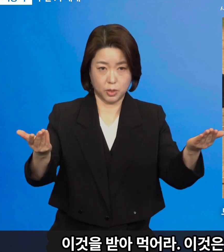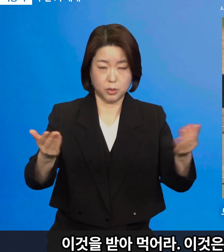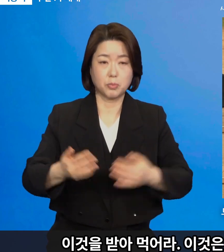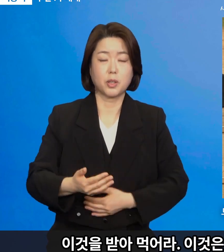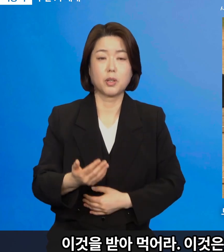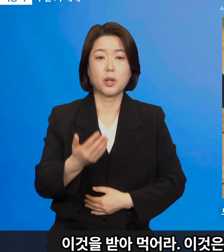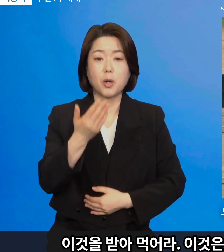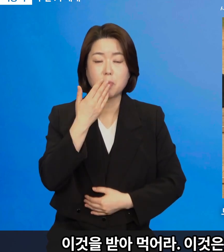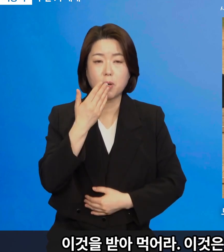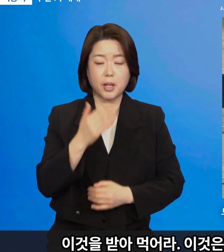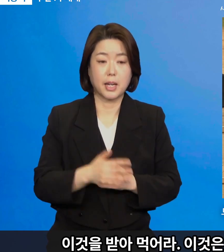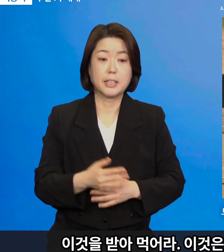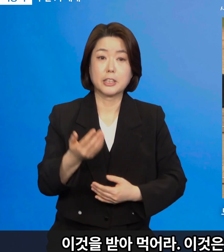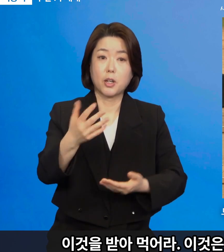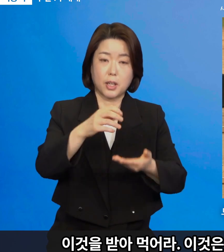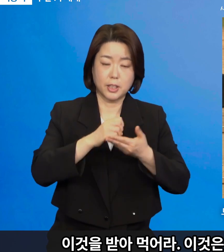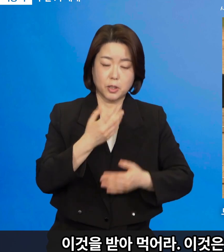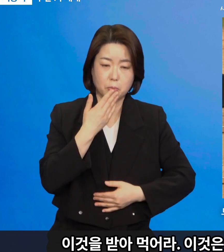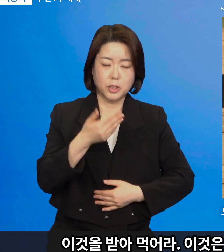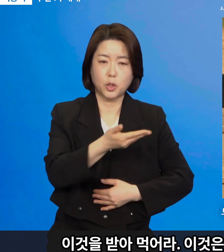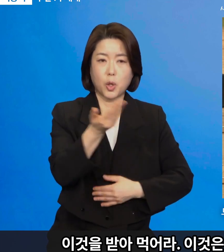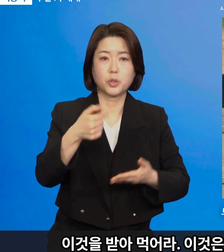받아 먹으라. 이것은 너희를 위하여 주는